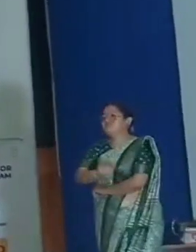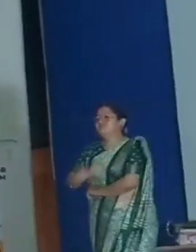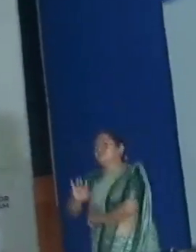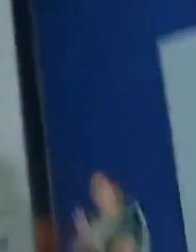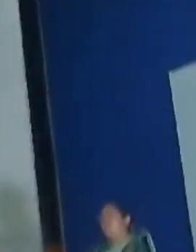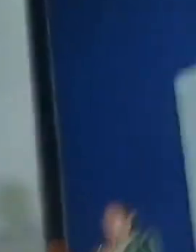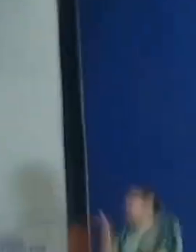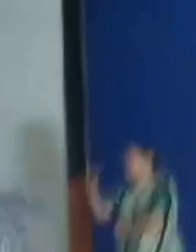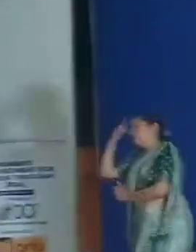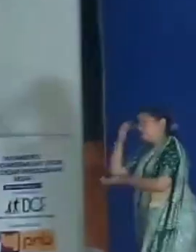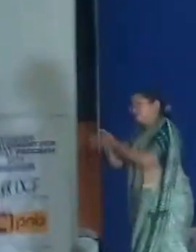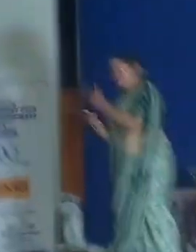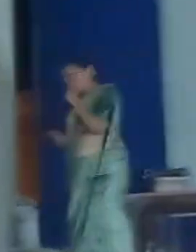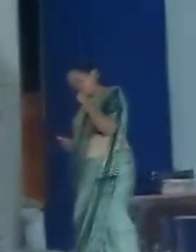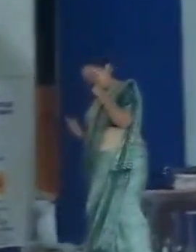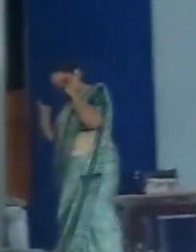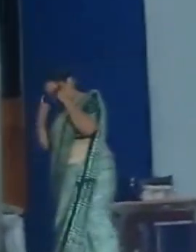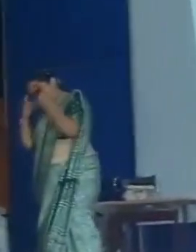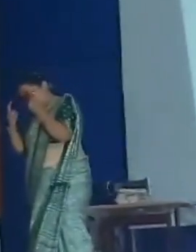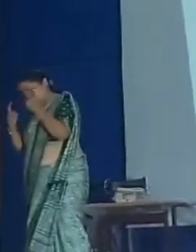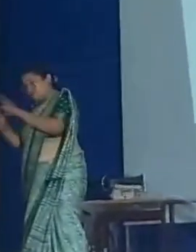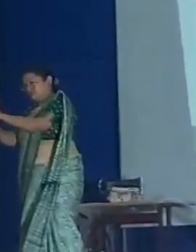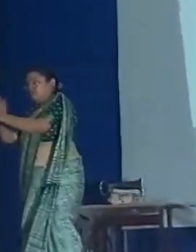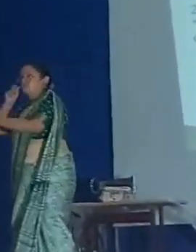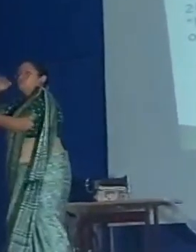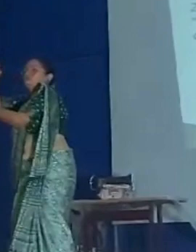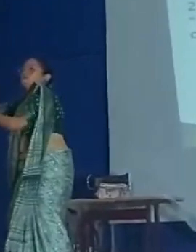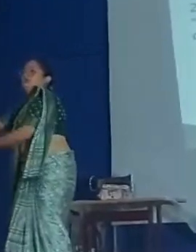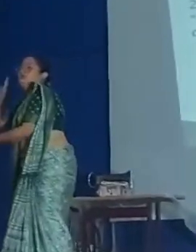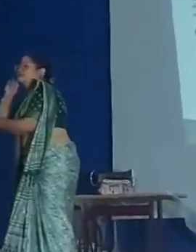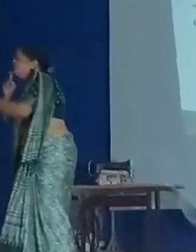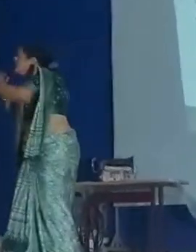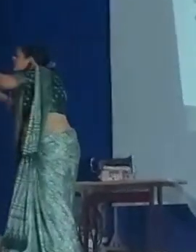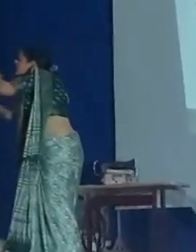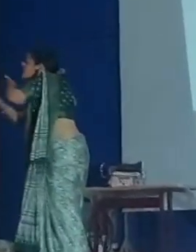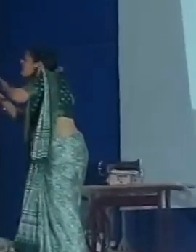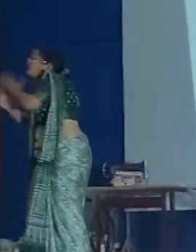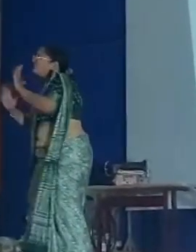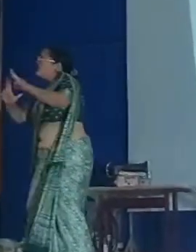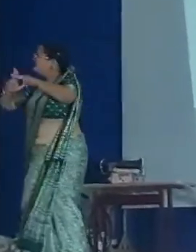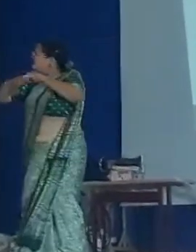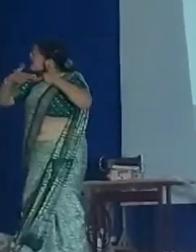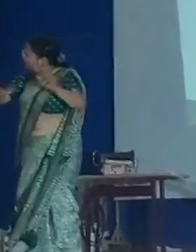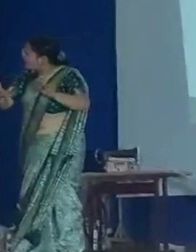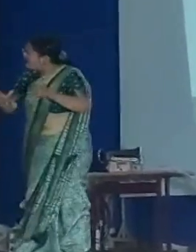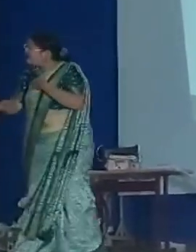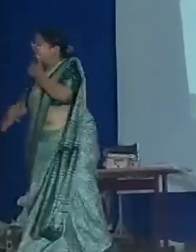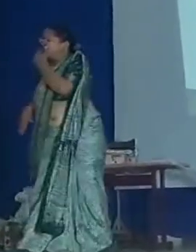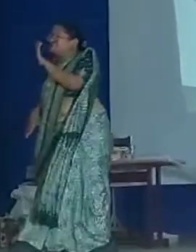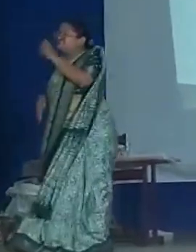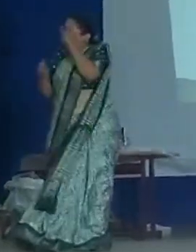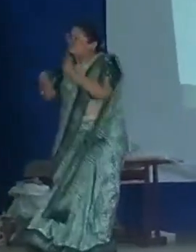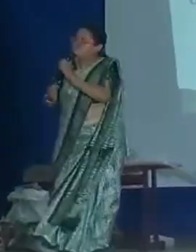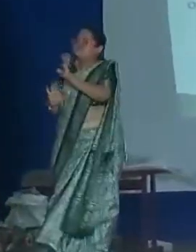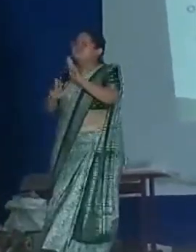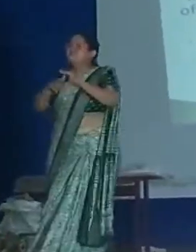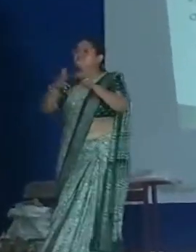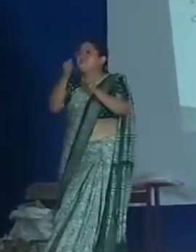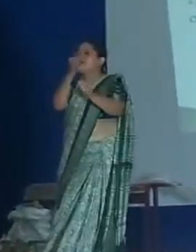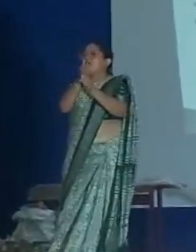नौकरी उसके हाथ जाएगी और साथ में उसके बच्चे भी है, क्या आप उसे ऐसी पनिशमेंट देना चाहते हो? तो उन्होंने बात की कि उन्हें नहीं उन्हें छोड़ दिया जाए, लेकिन मेन